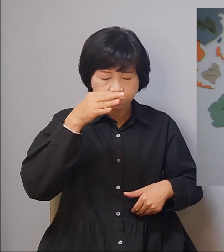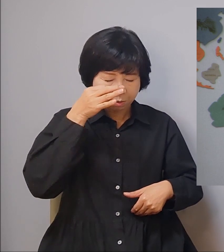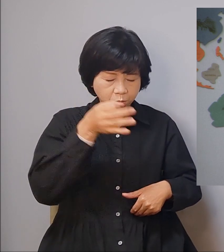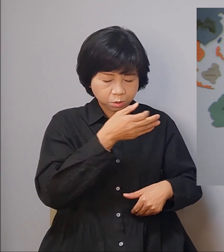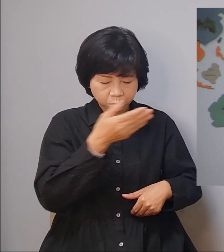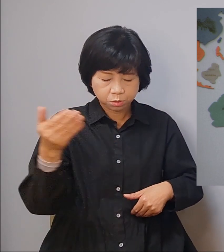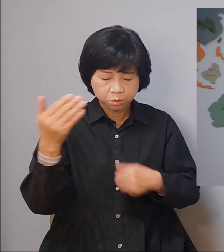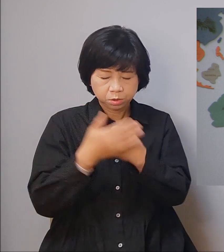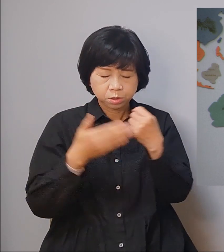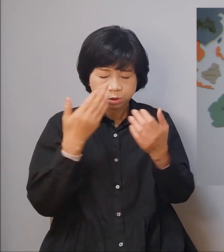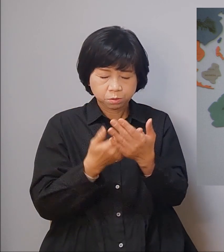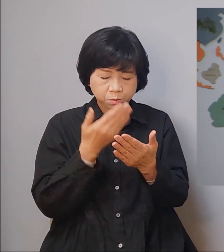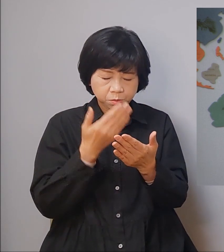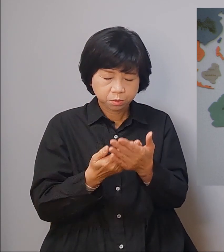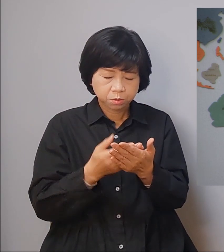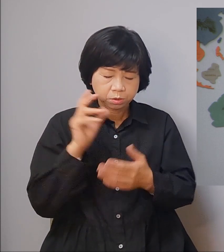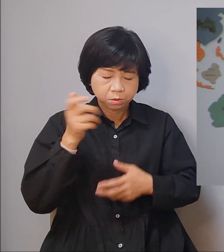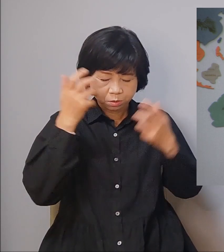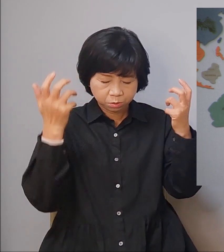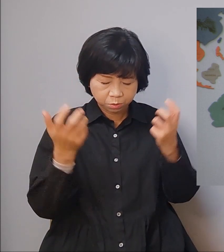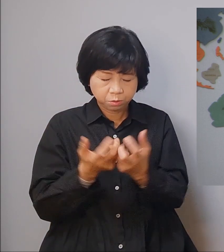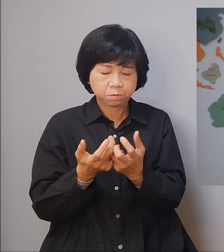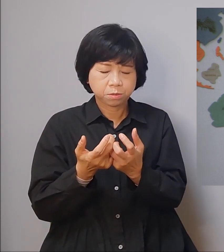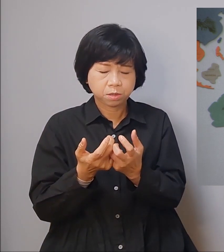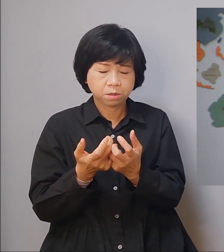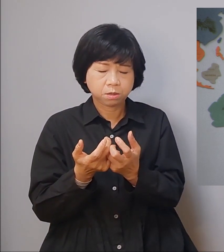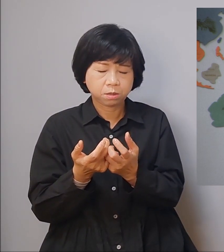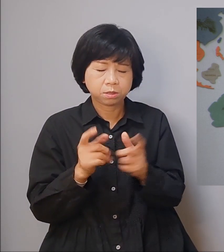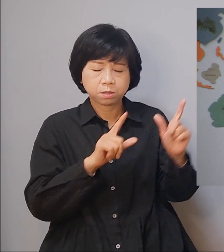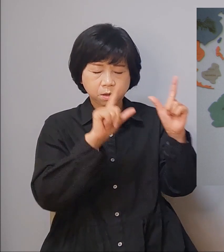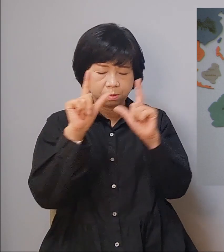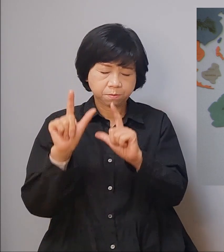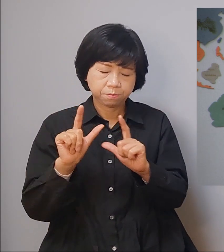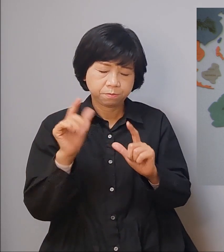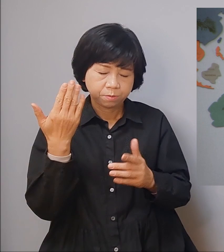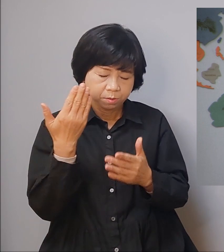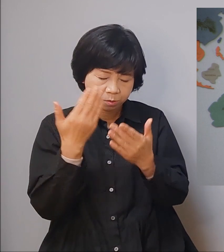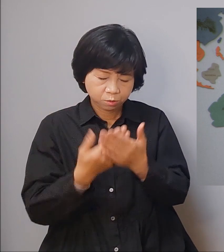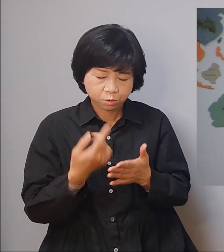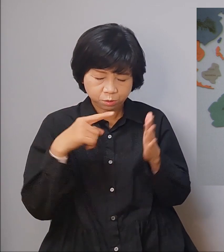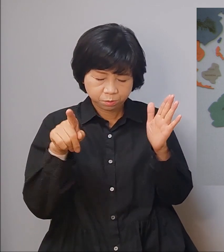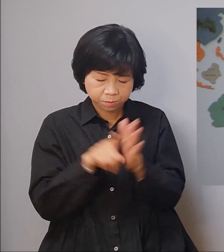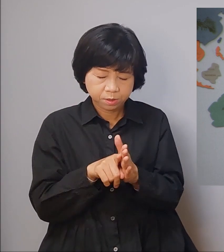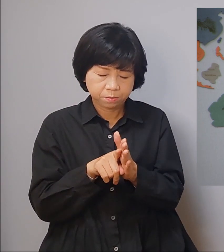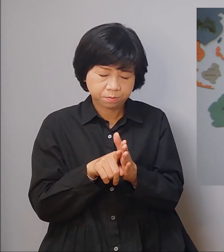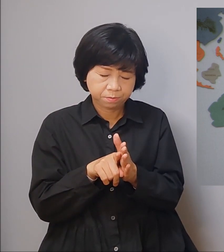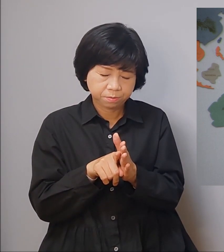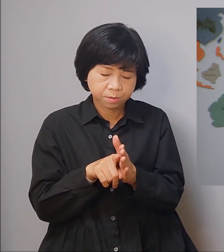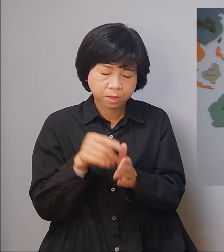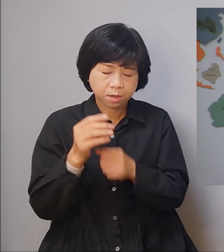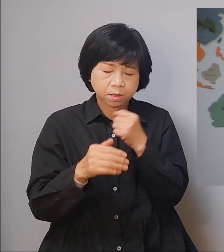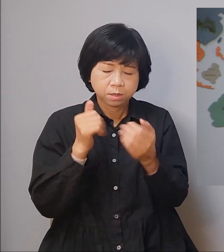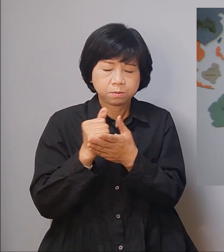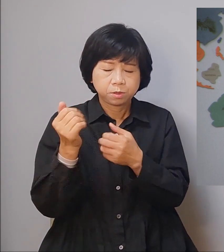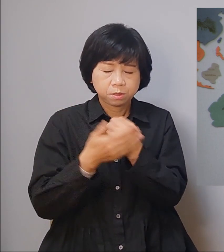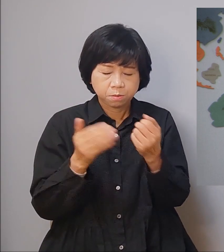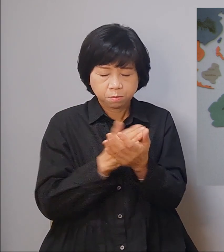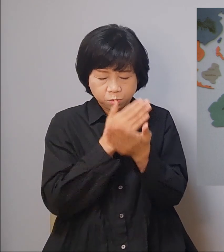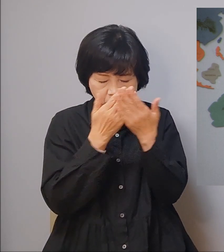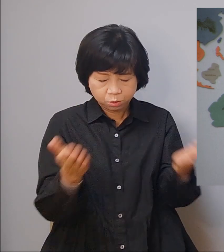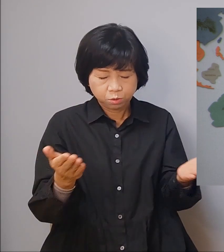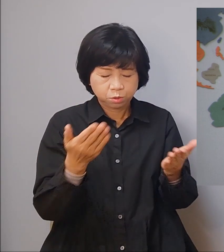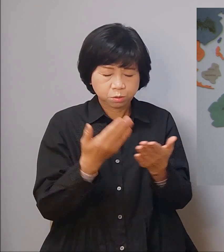더하여 주시옵소서. 성령 충만한 우리의 삶이 되게 해주실 줄 믿습니다. 하나님, 은혜